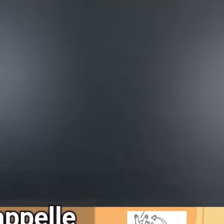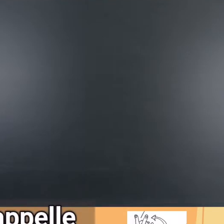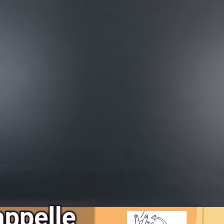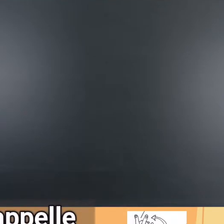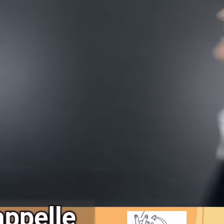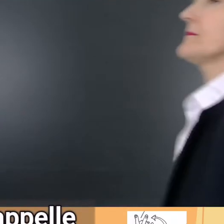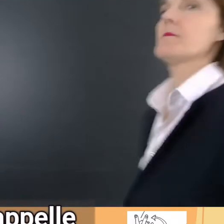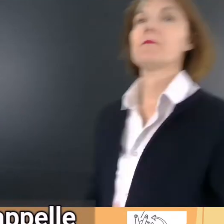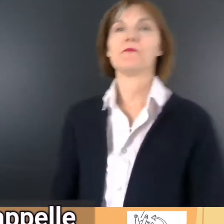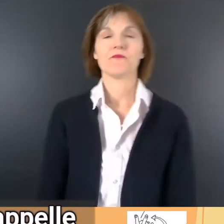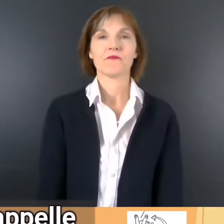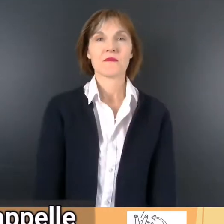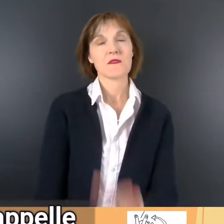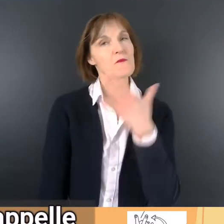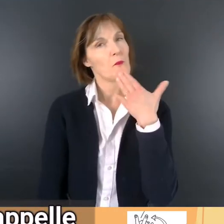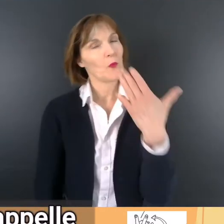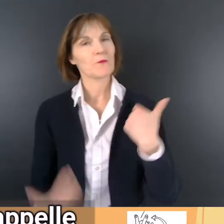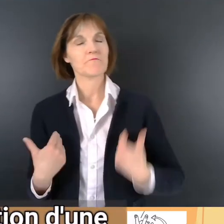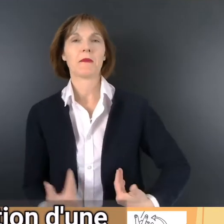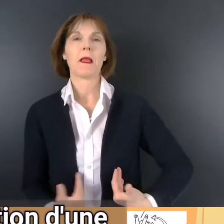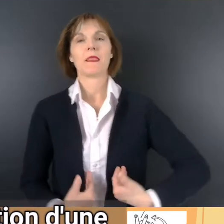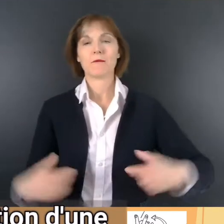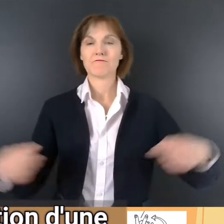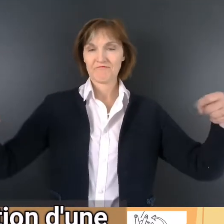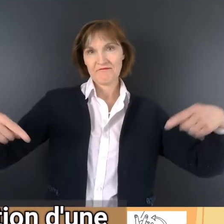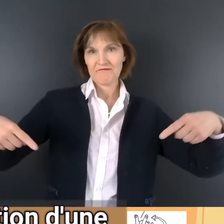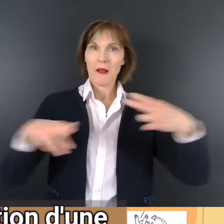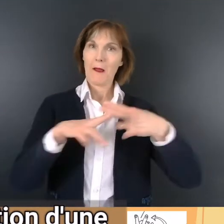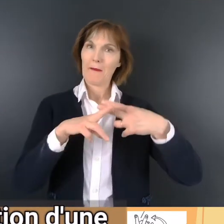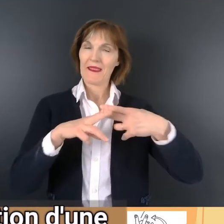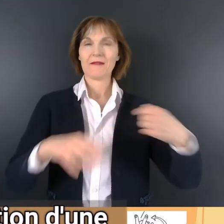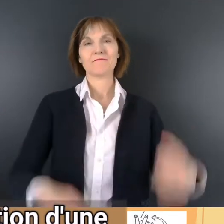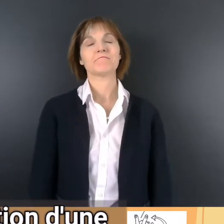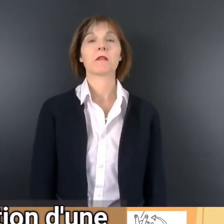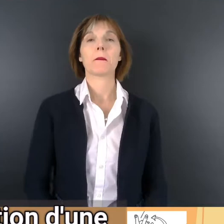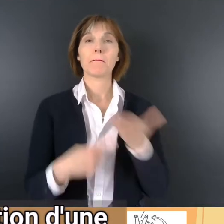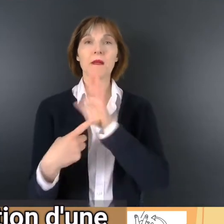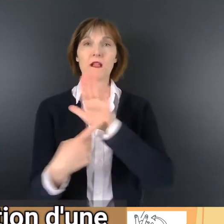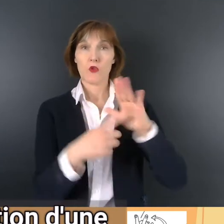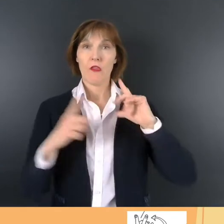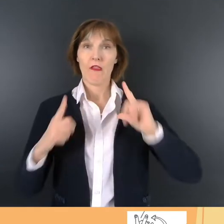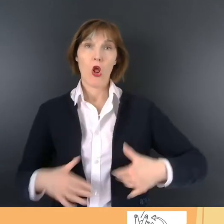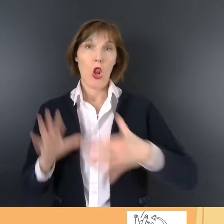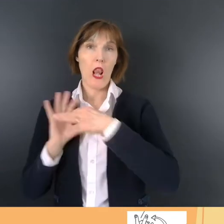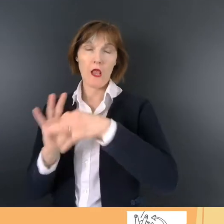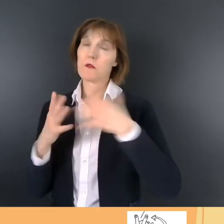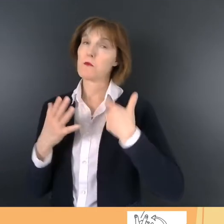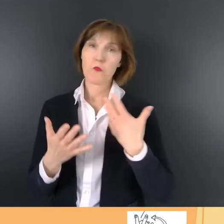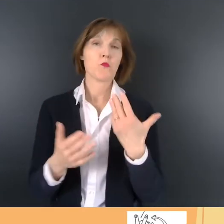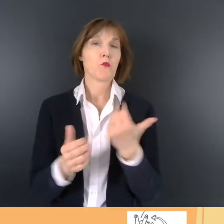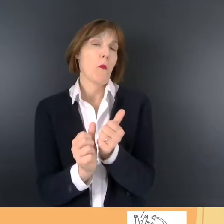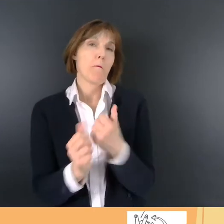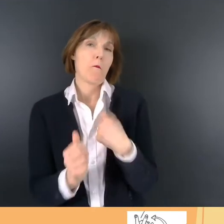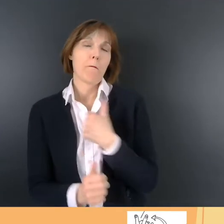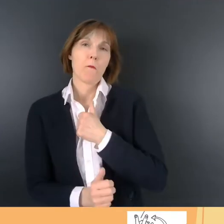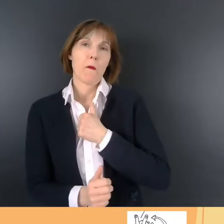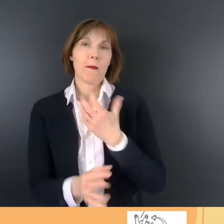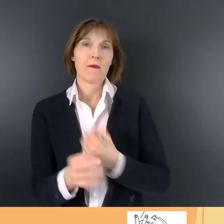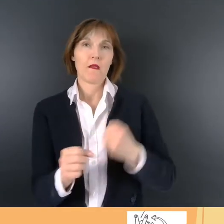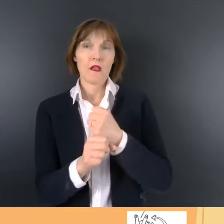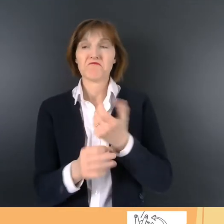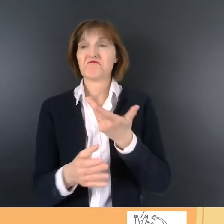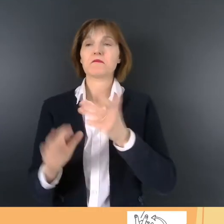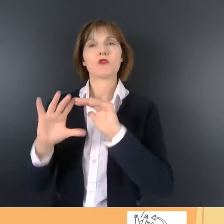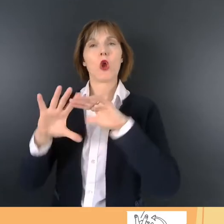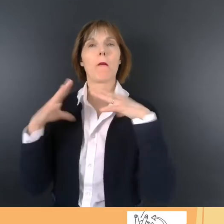Bonjour, je m'appelle Nathalie Dufroîtier, j'aimerais faire la présentation d'une école en ligne que j'ai créée.'est donc une plateforme de formation,